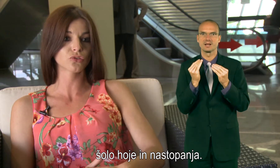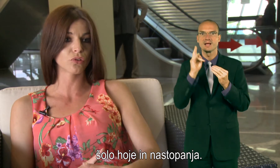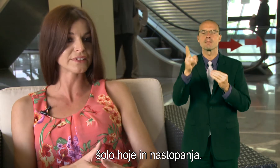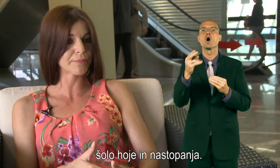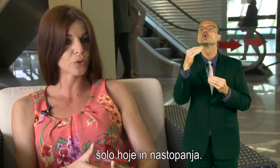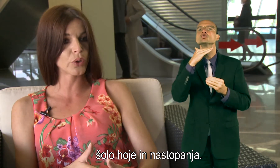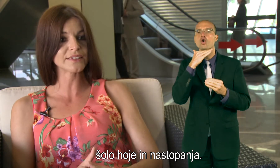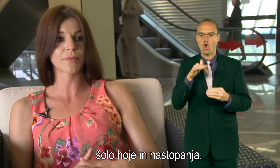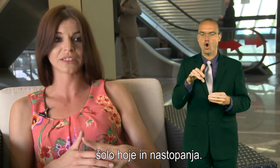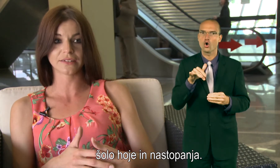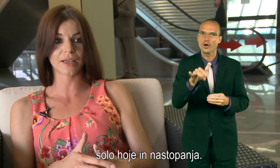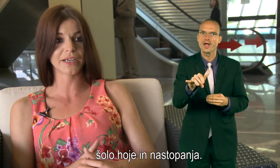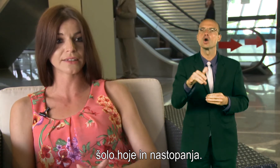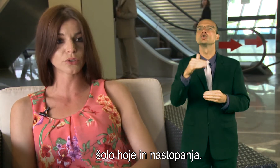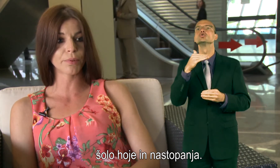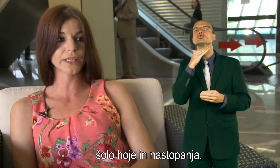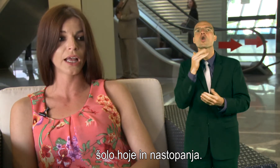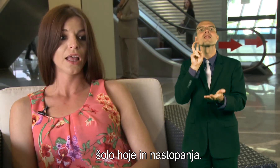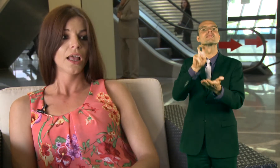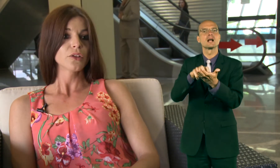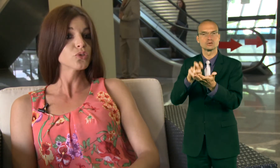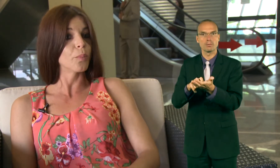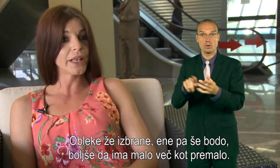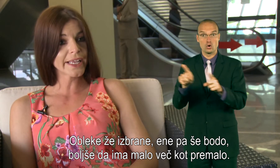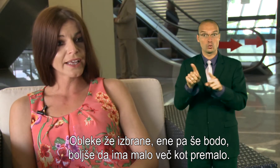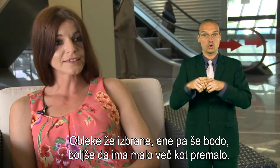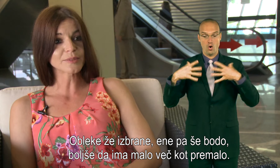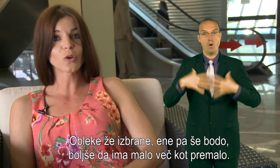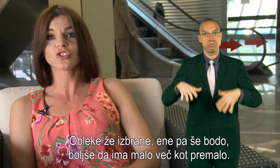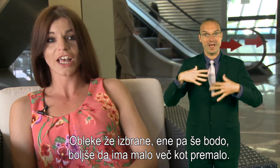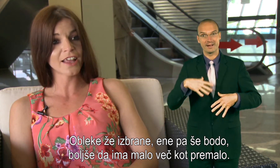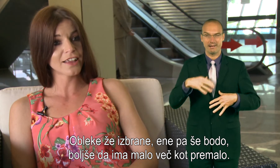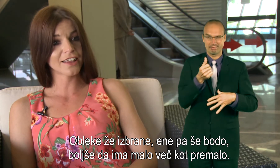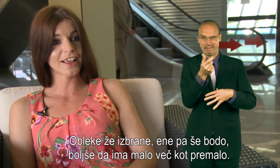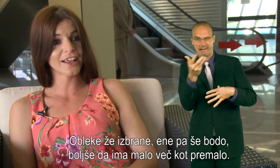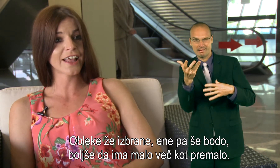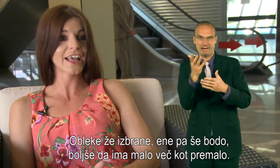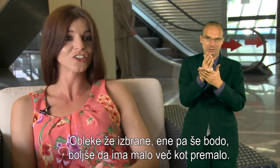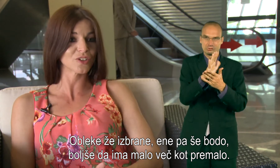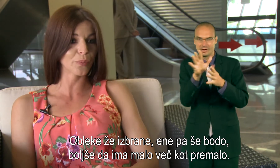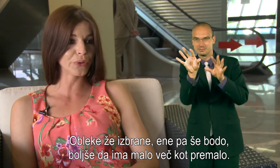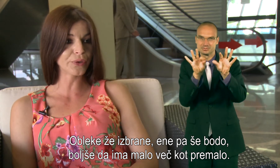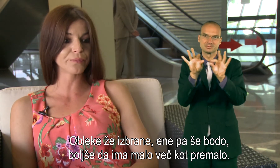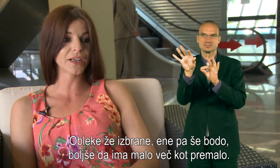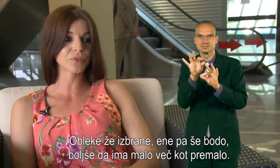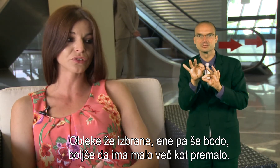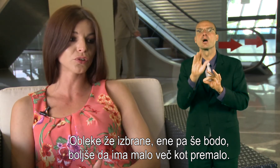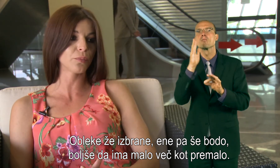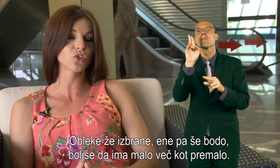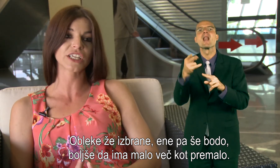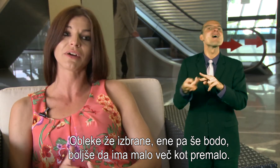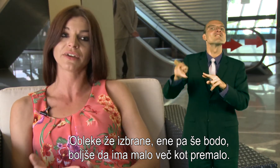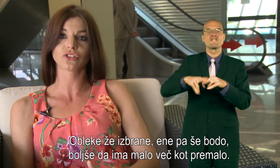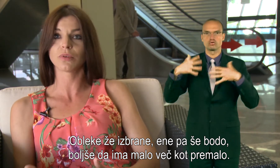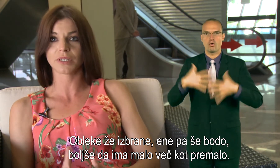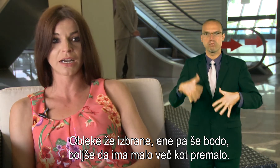ima šolo same hoje, samega nastopanja. Tudi obleke smo že, ene še bojo, imela bo zagotovo